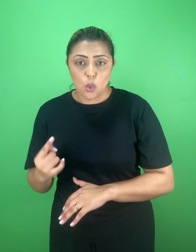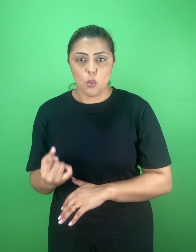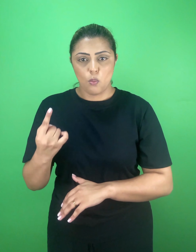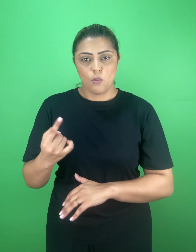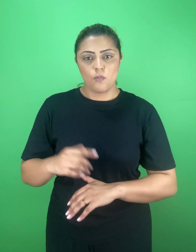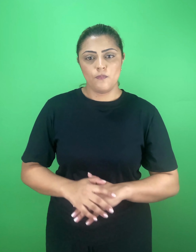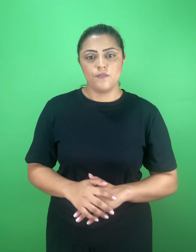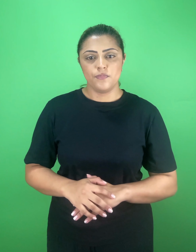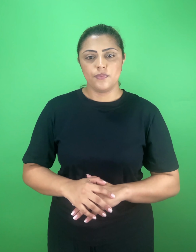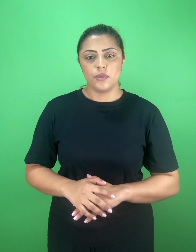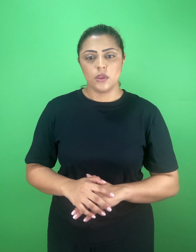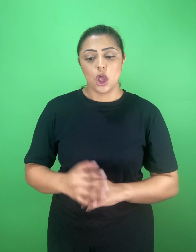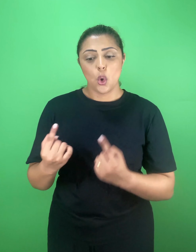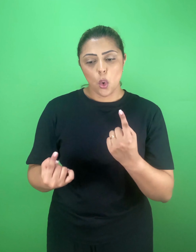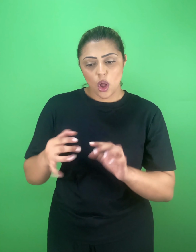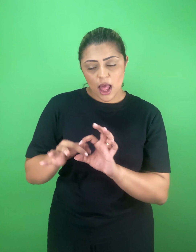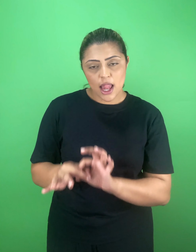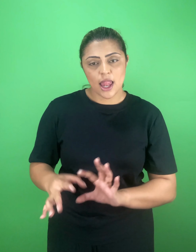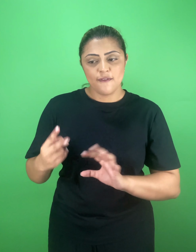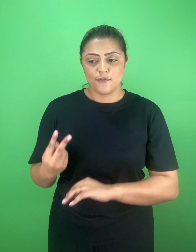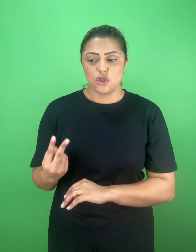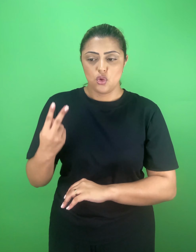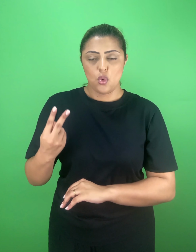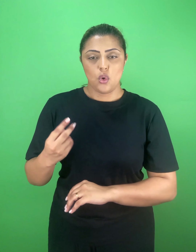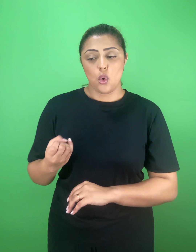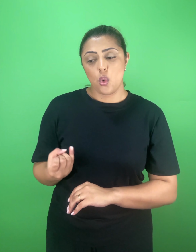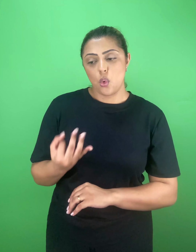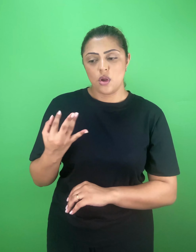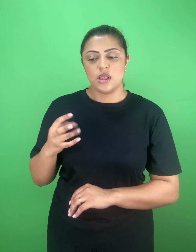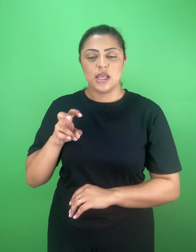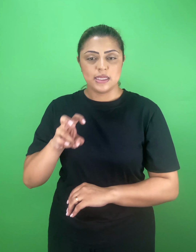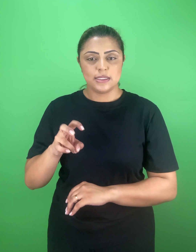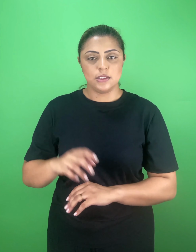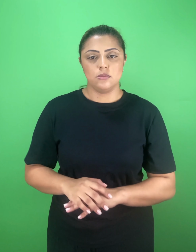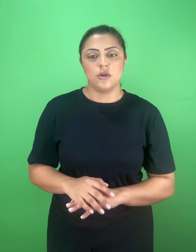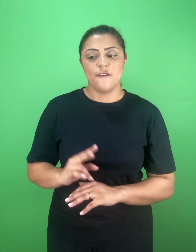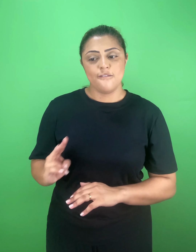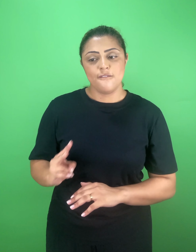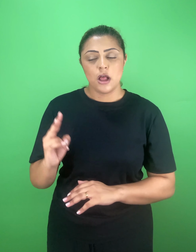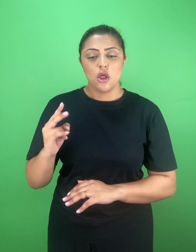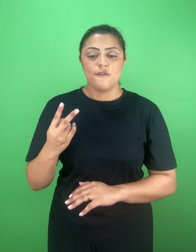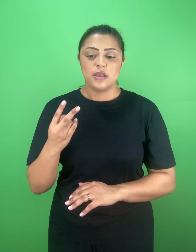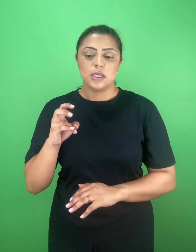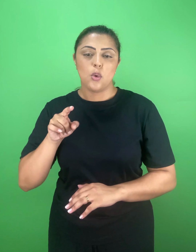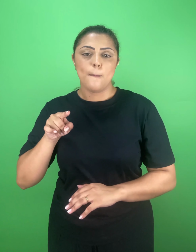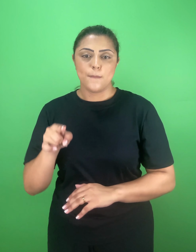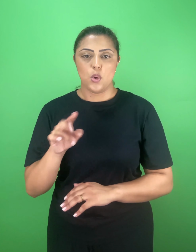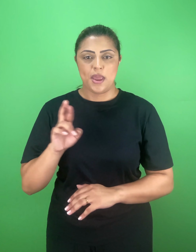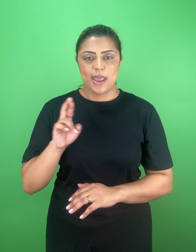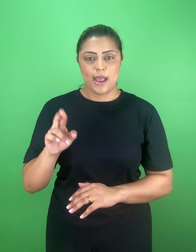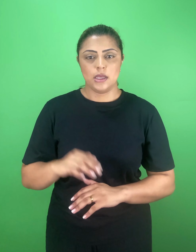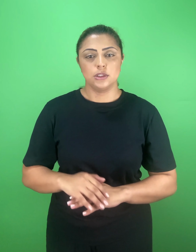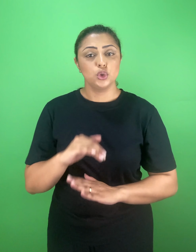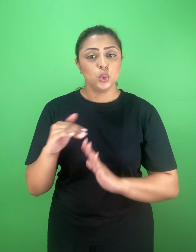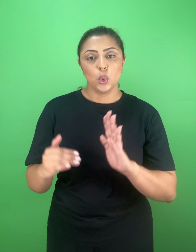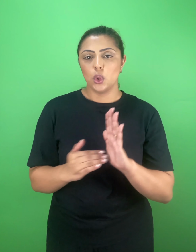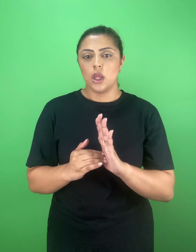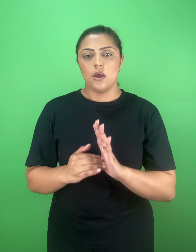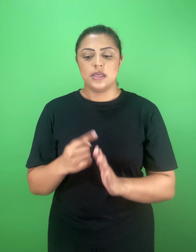concorrência 2. Quantidade 5. Valor R$ 25 mil Total R 125